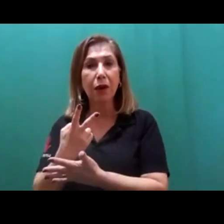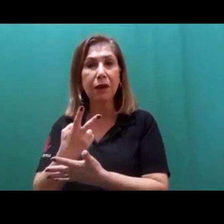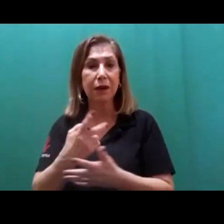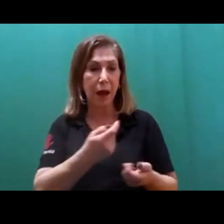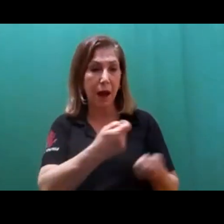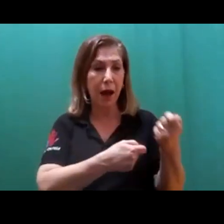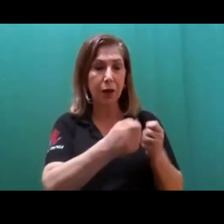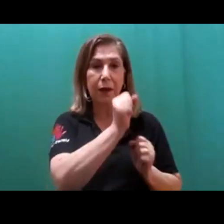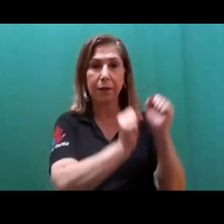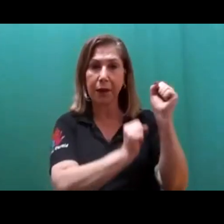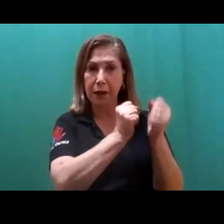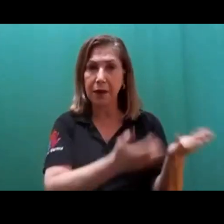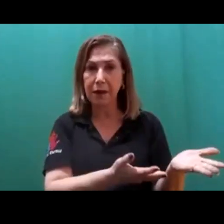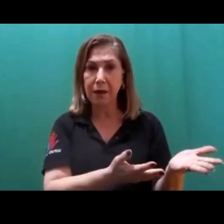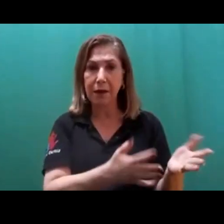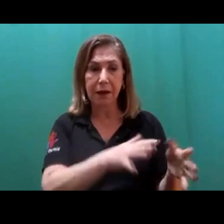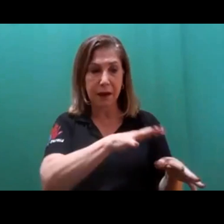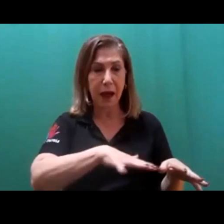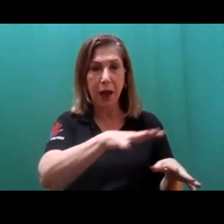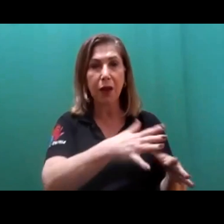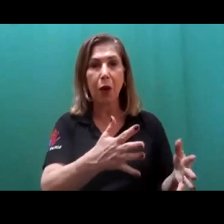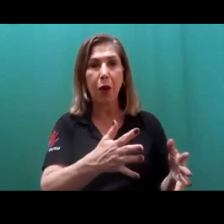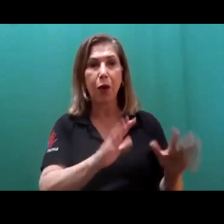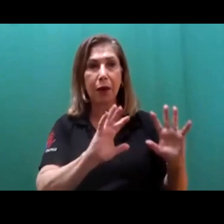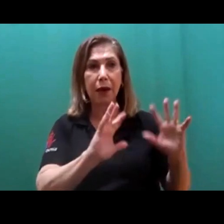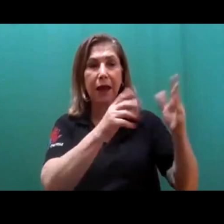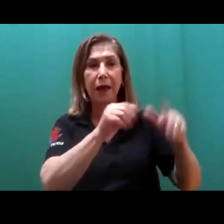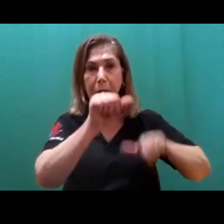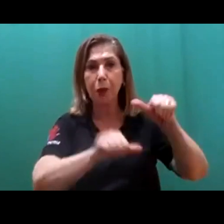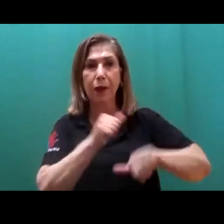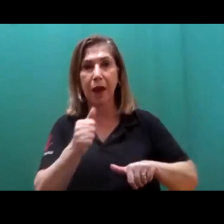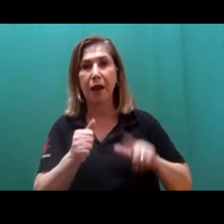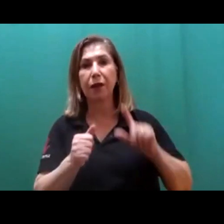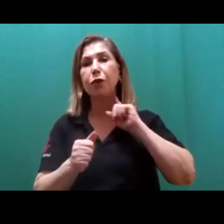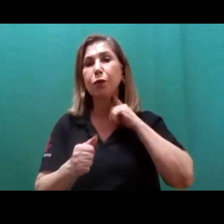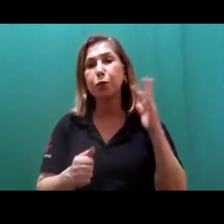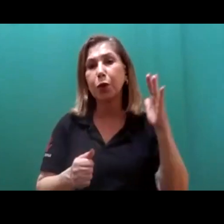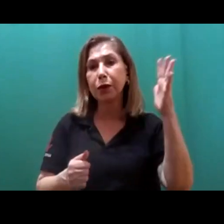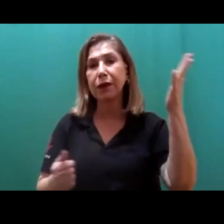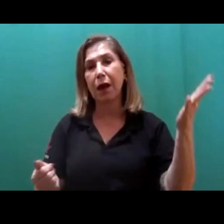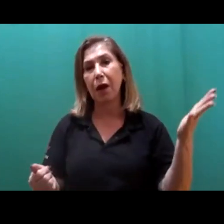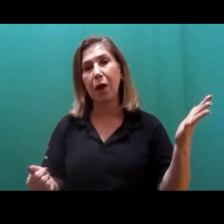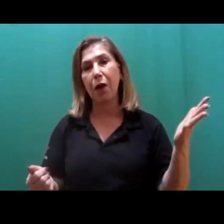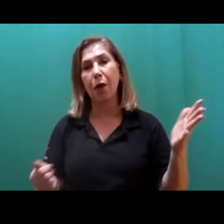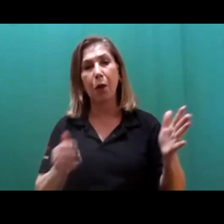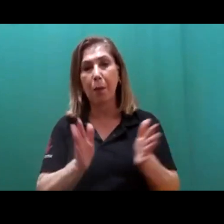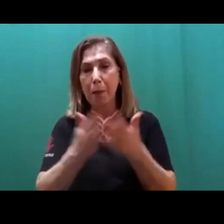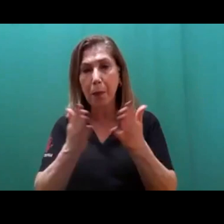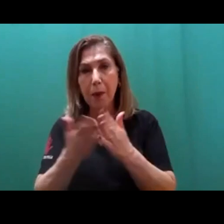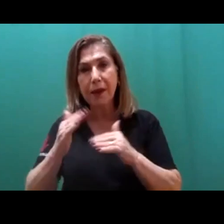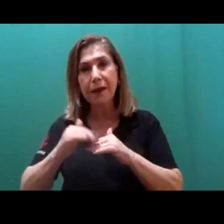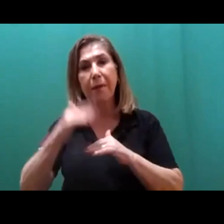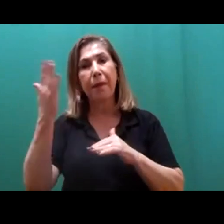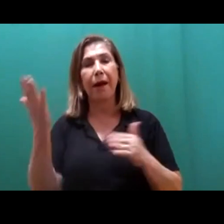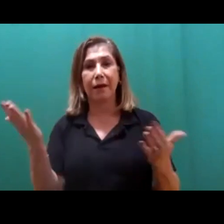seus territórios ameaçados, tendo processos climáticos transformados, tendo um impacto na pobreza histórico a partir